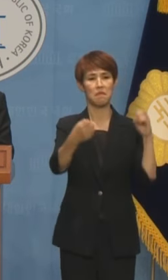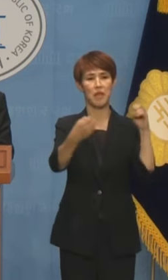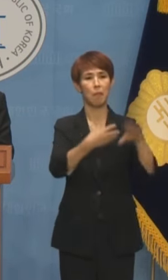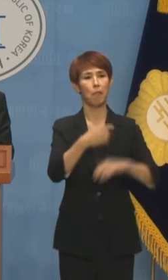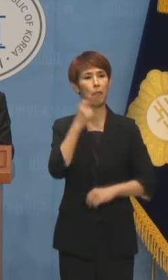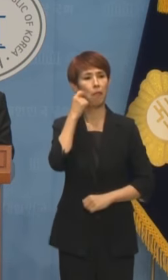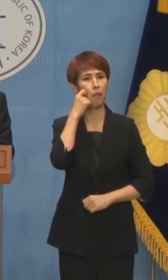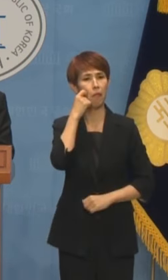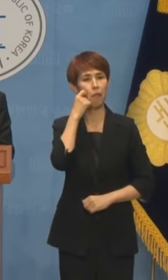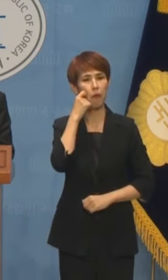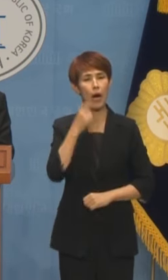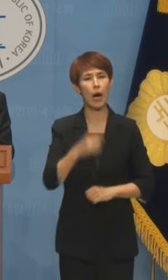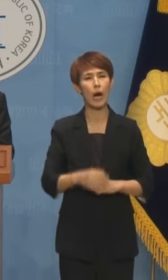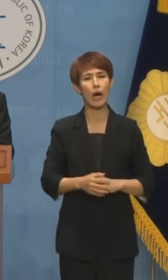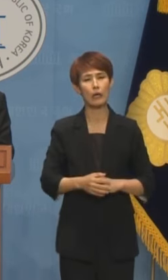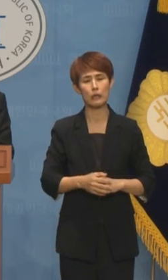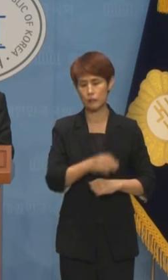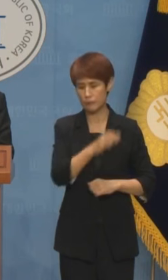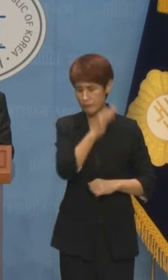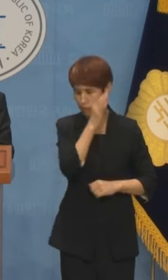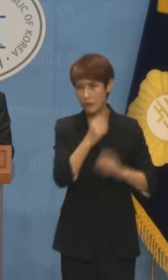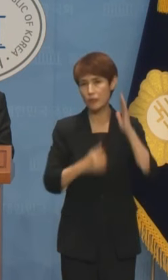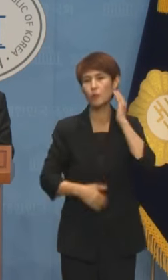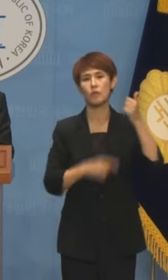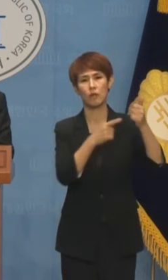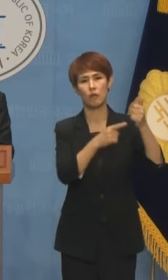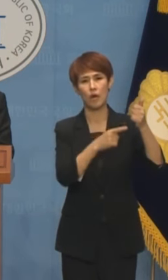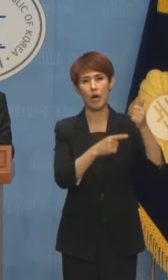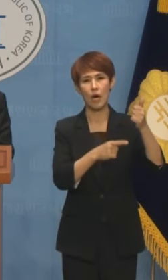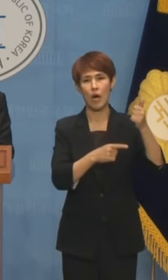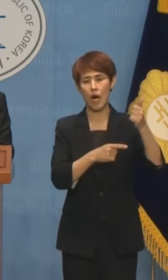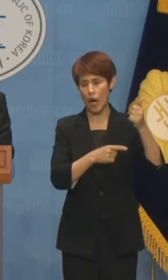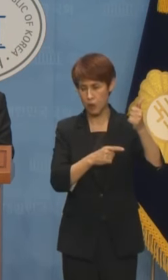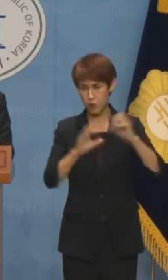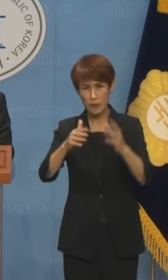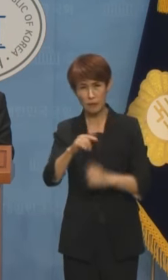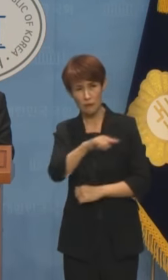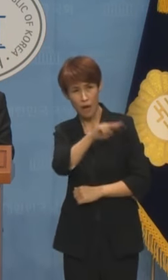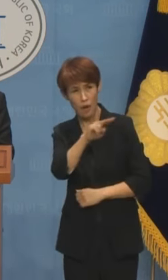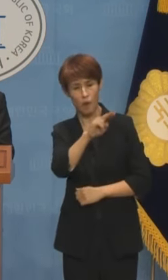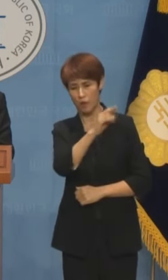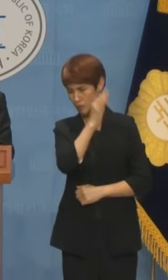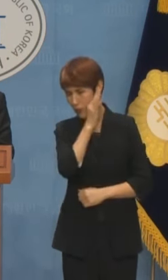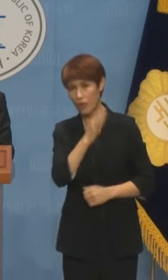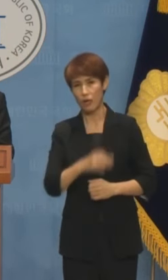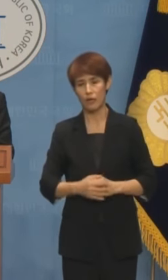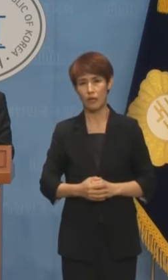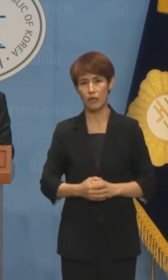못하는 금쪽이 대통령이라니 왜 부끄러움은 우리 국민들의 몫입니까?